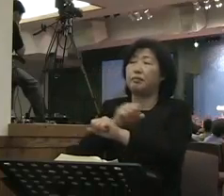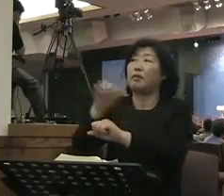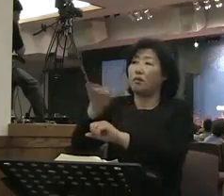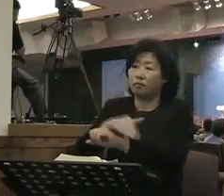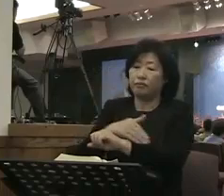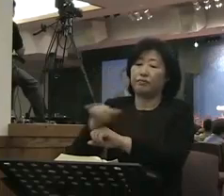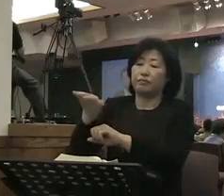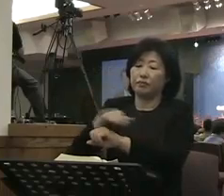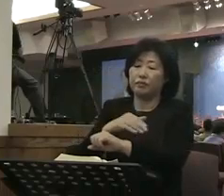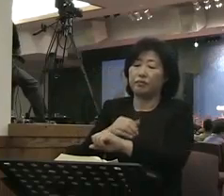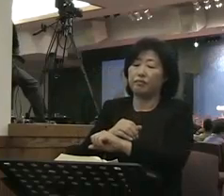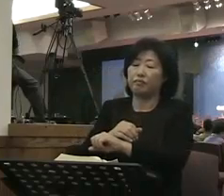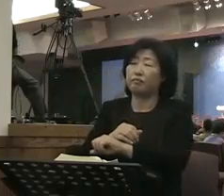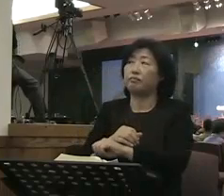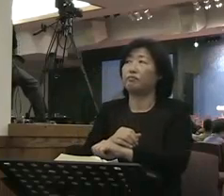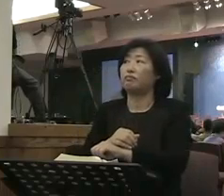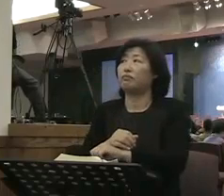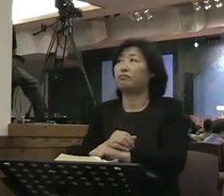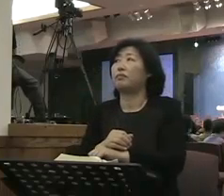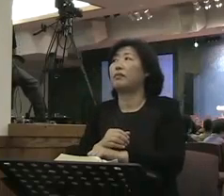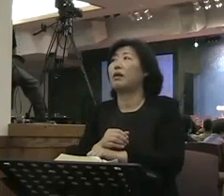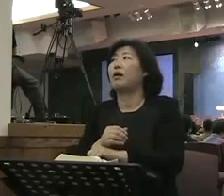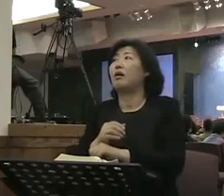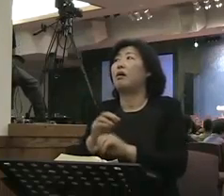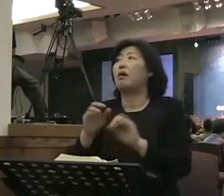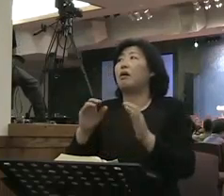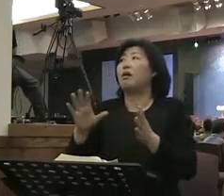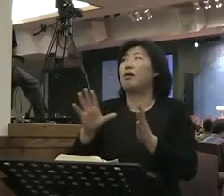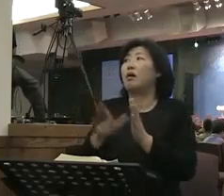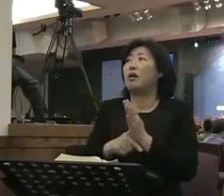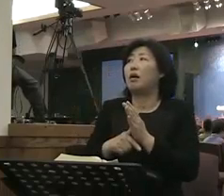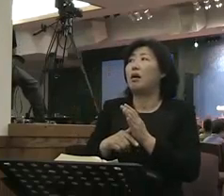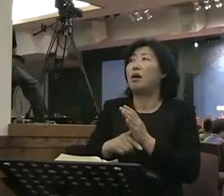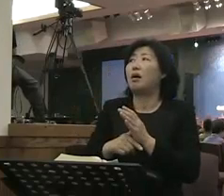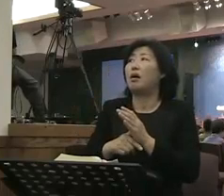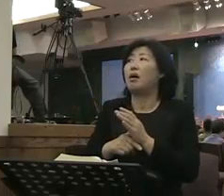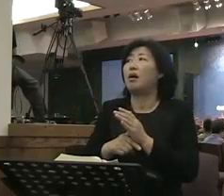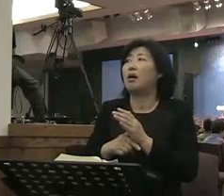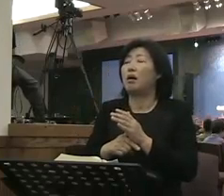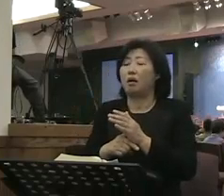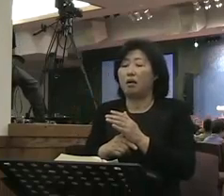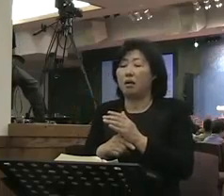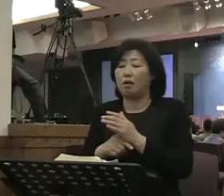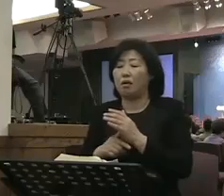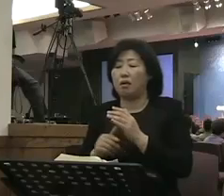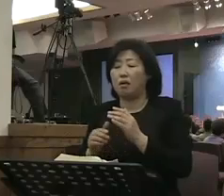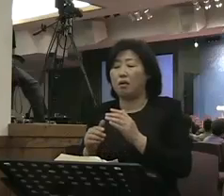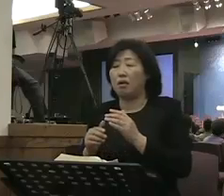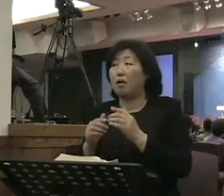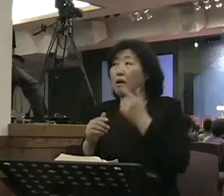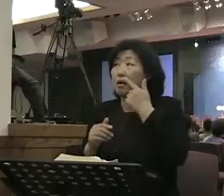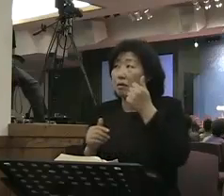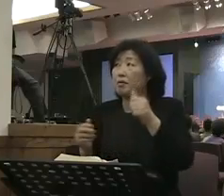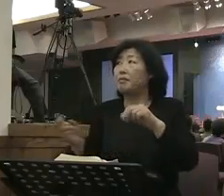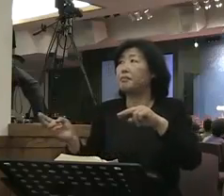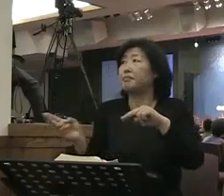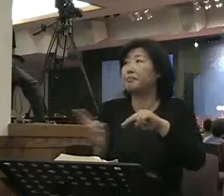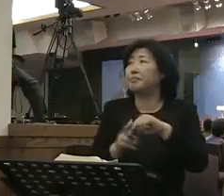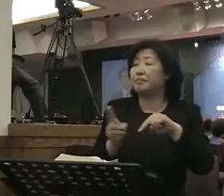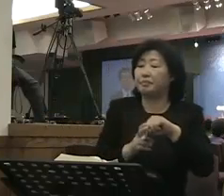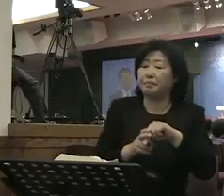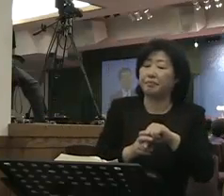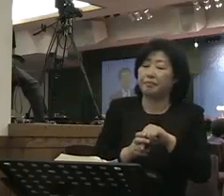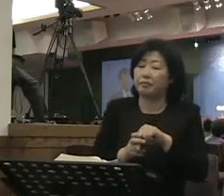들락날락하는 횡포자로서 어려서부터 아버지에게 맞지 않고 자란 날이 없을 만큼 피지컬 어뷰스가